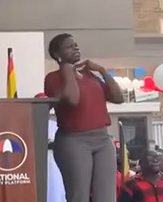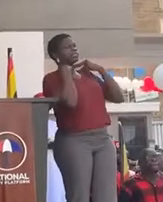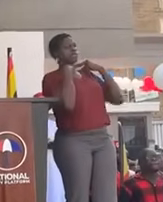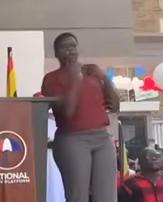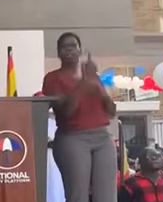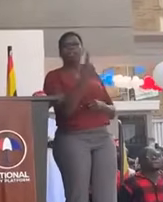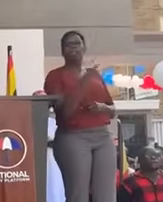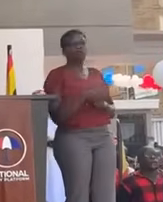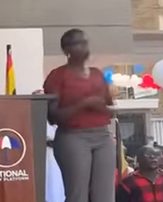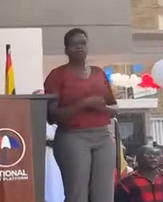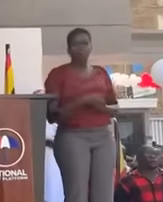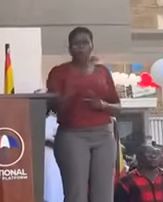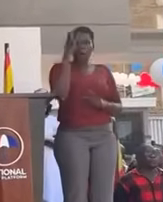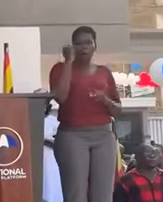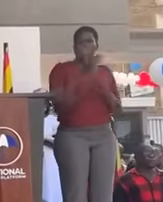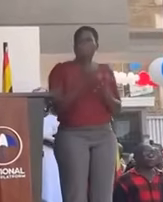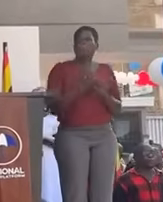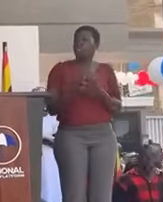kubanga pulezidenti